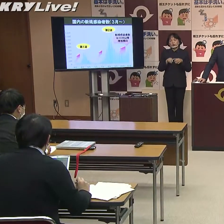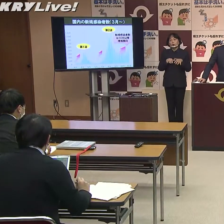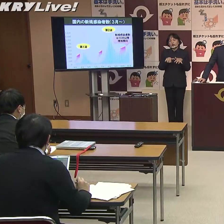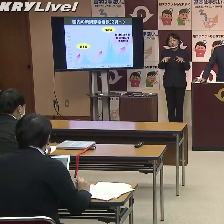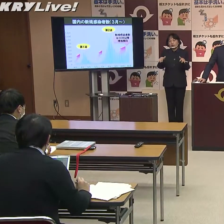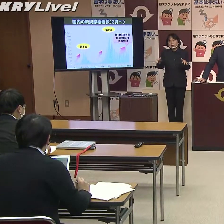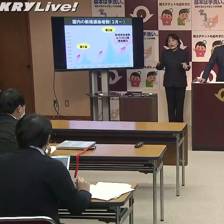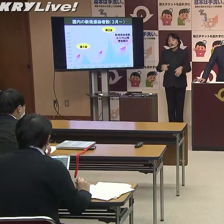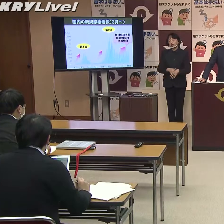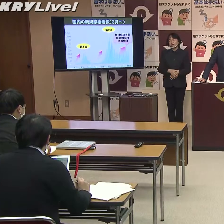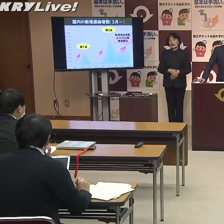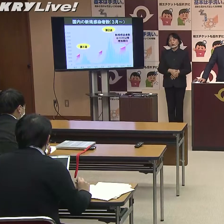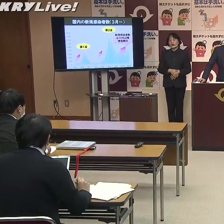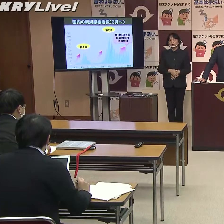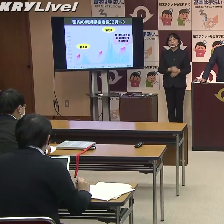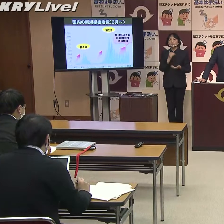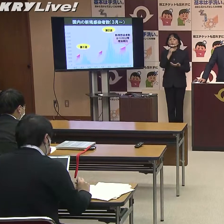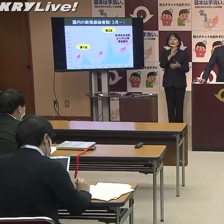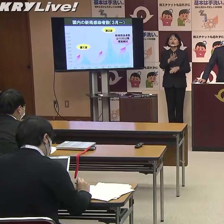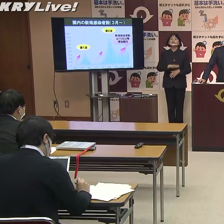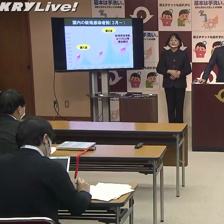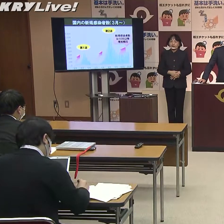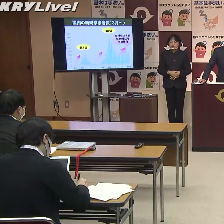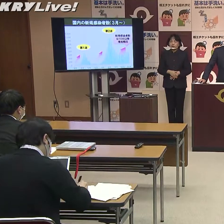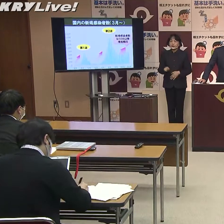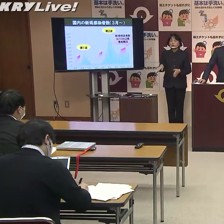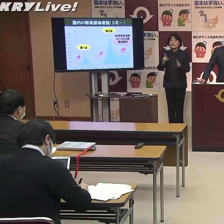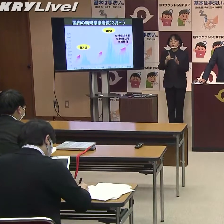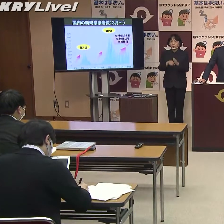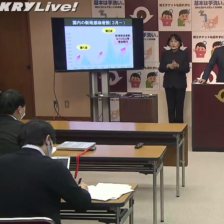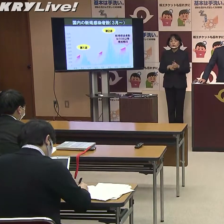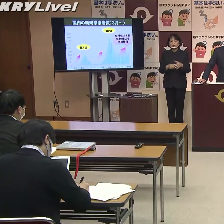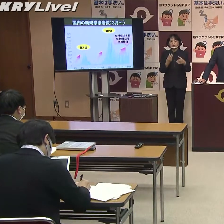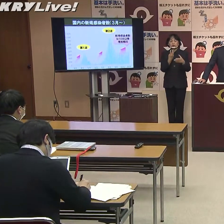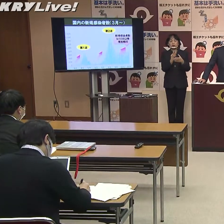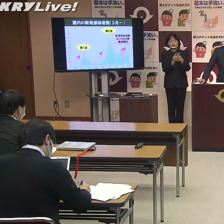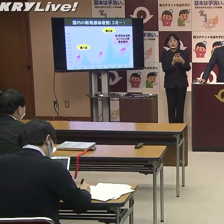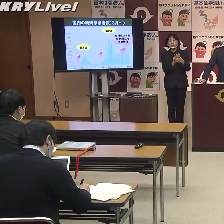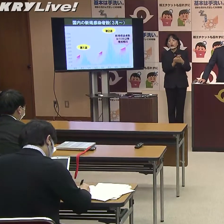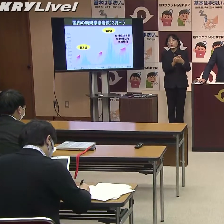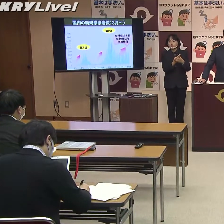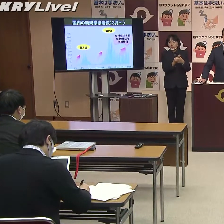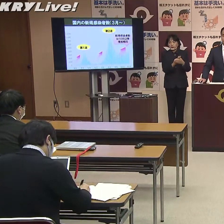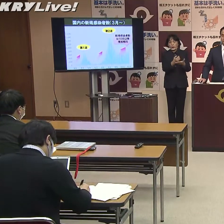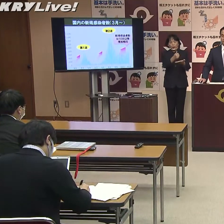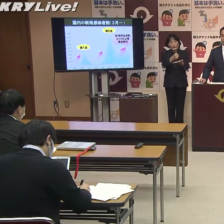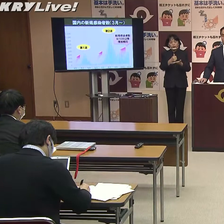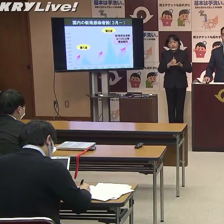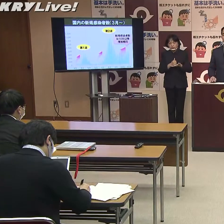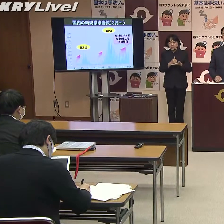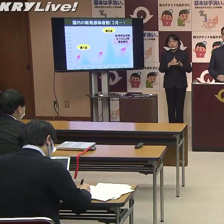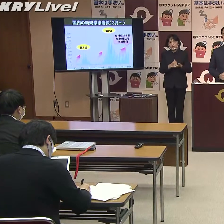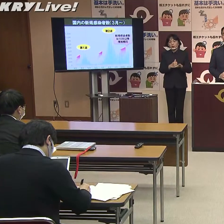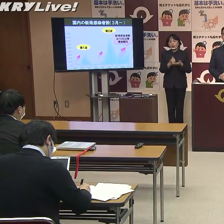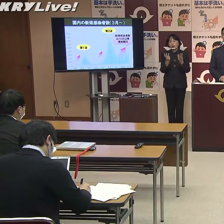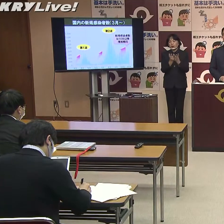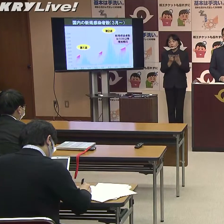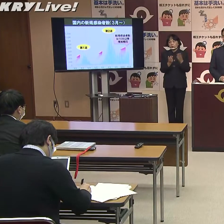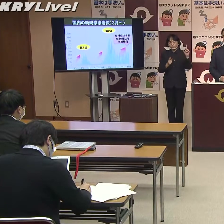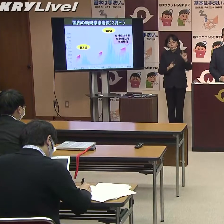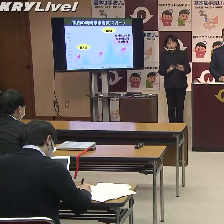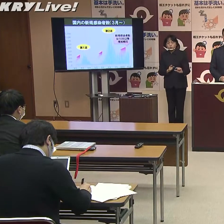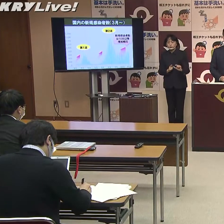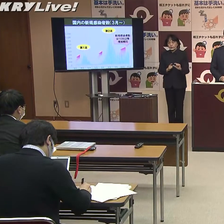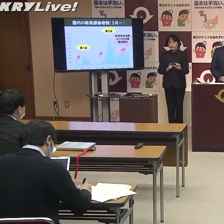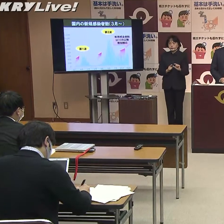感染が広がったときに、お客さんが湯田地区の飲食店のお客さんがガクッと減ったということがあって、それもまだ完全に回復しきれて